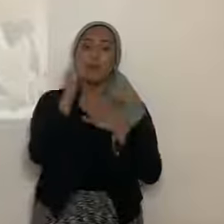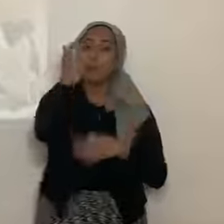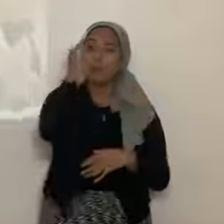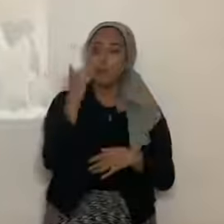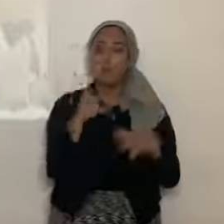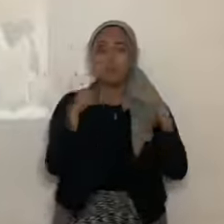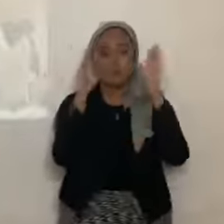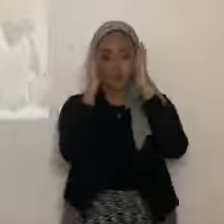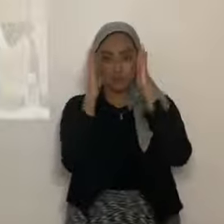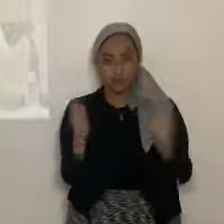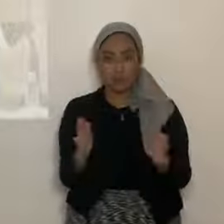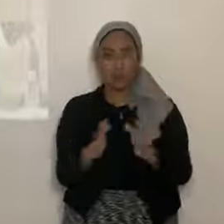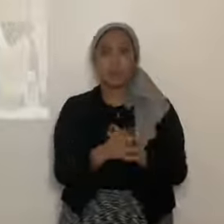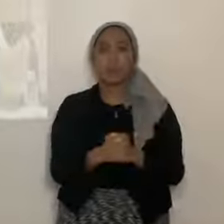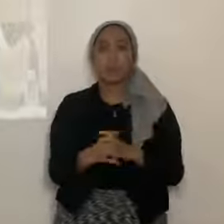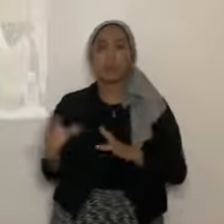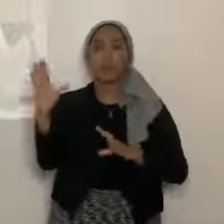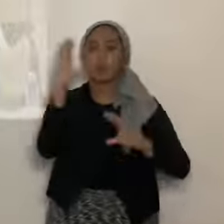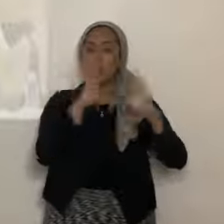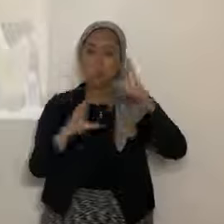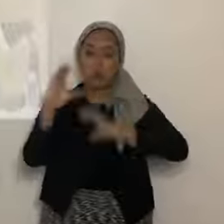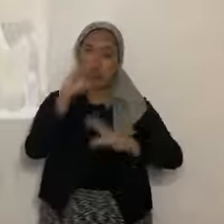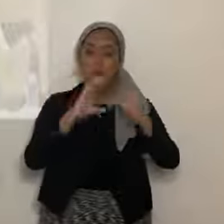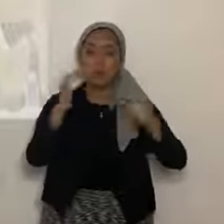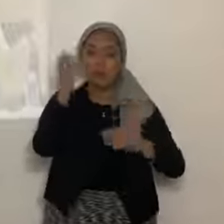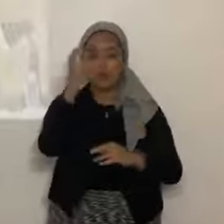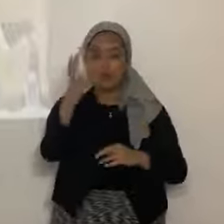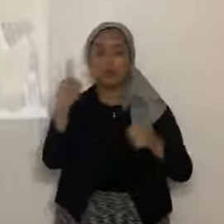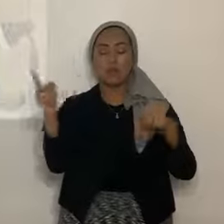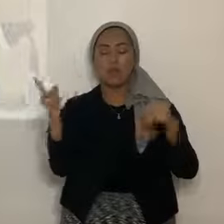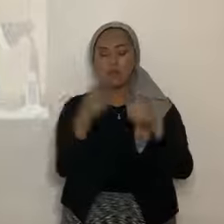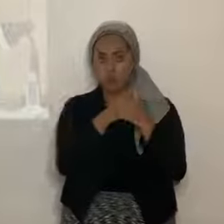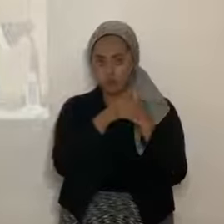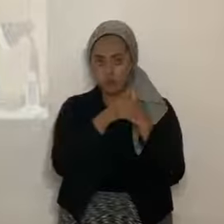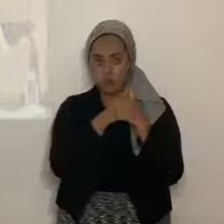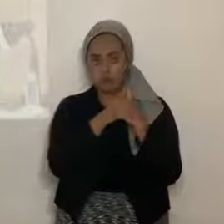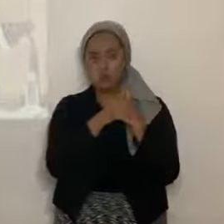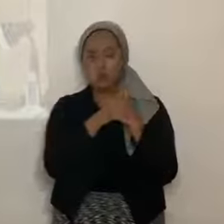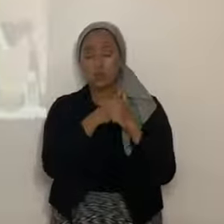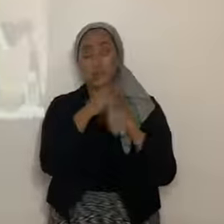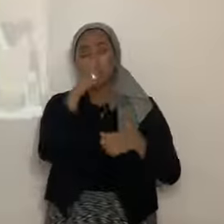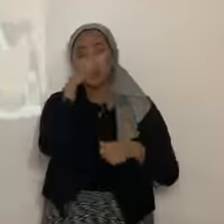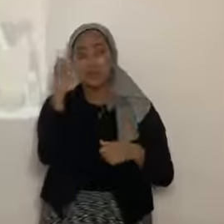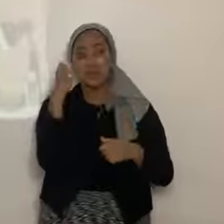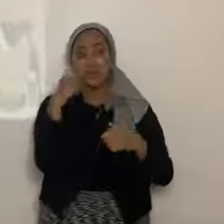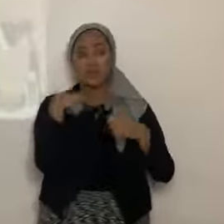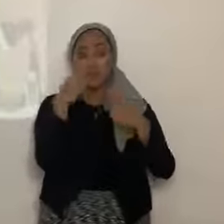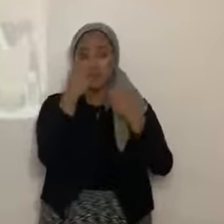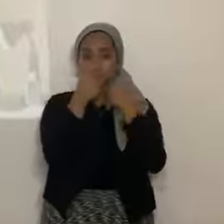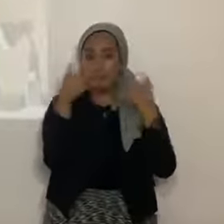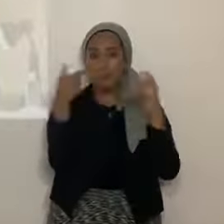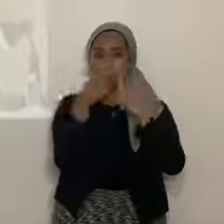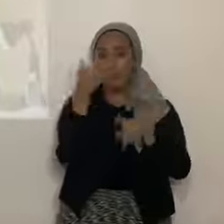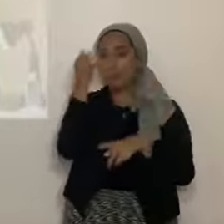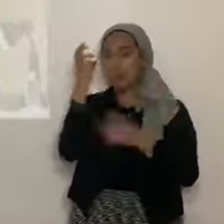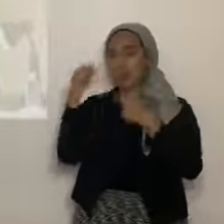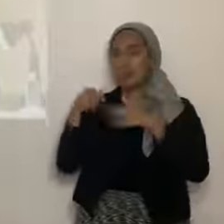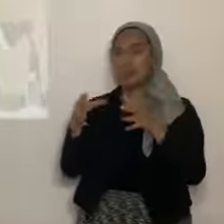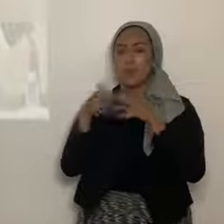muy bien, buscar a Yahshua primero, porque estar separados de Yahshua trae muchas enfermedades,